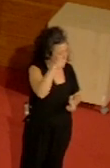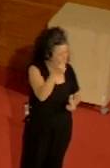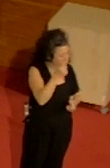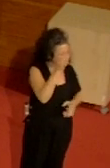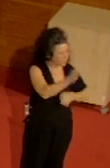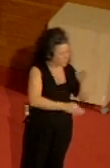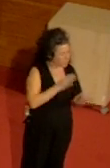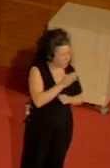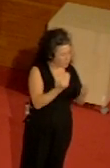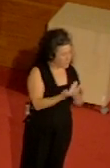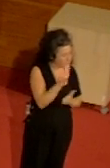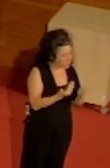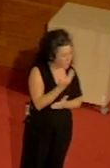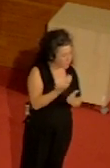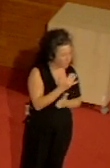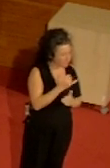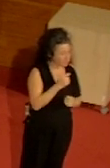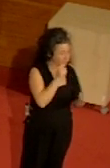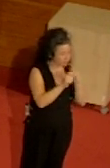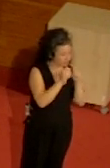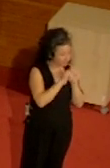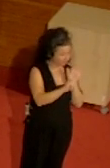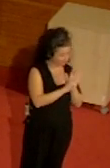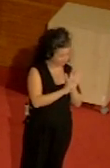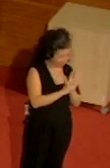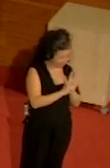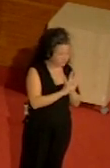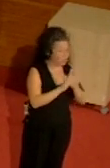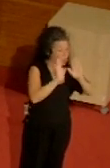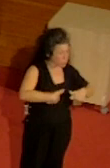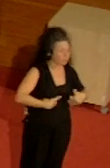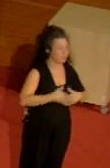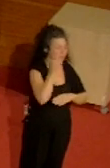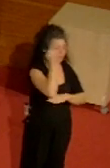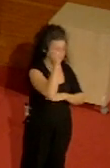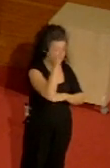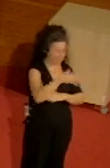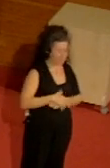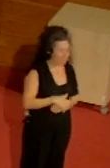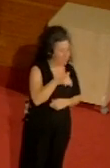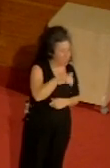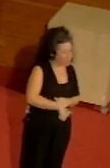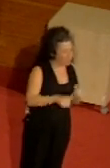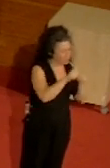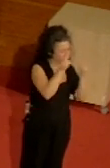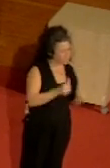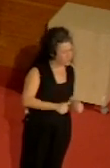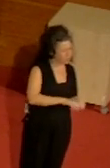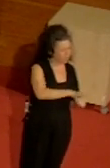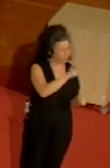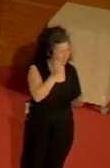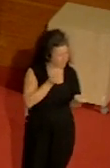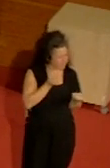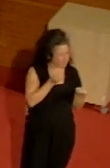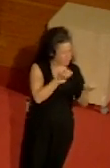bertara jardunaldien barruan antolatuko den azken hitzaldira. Gaurkoan la forma de contar y entender las migraciones debe